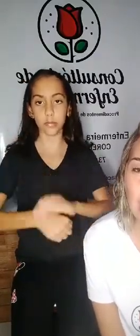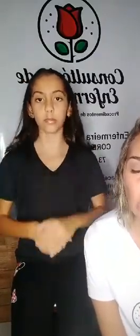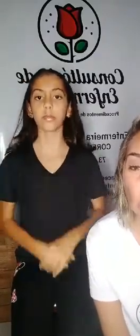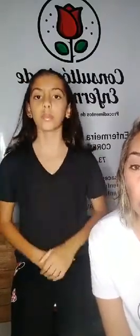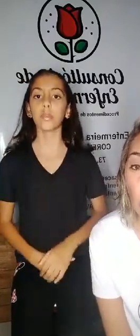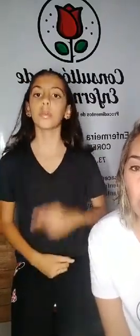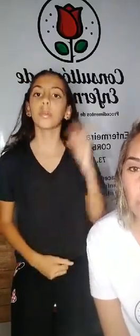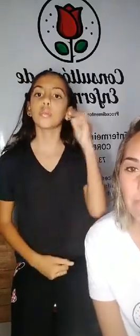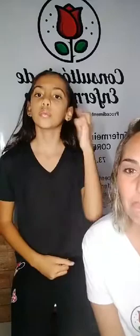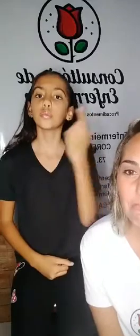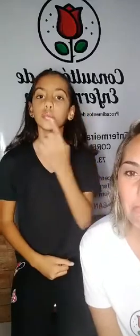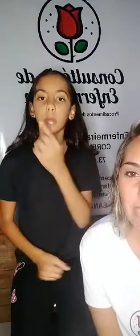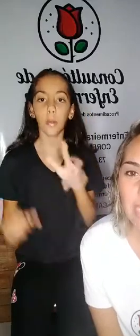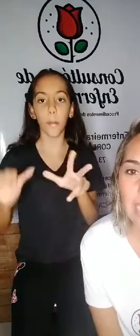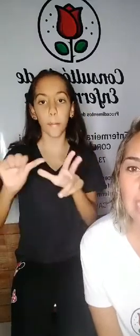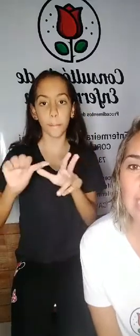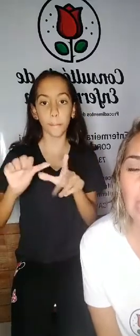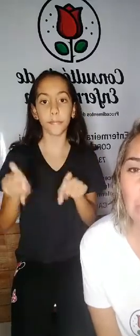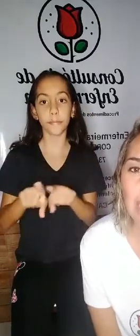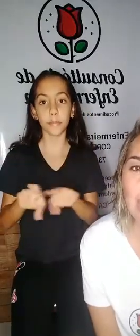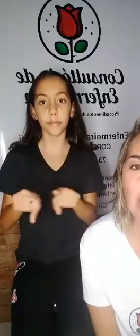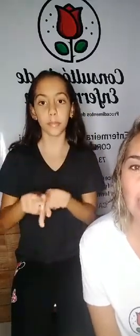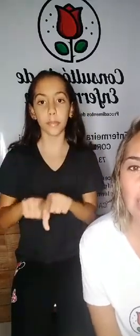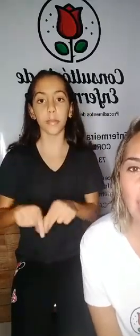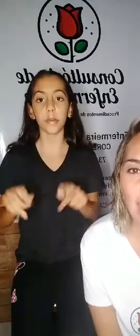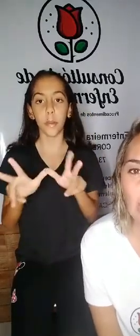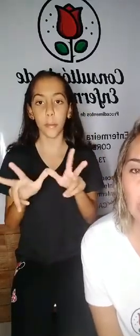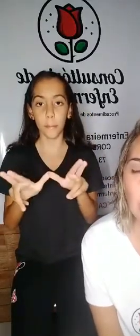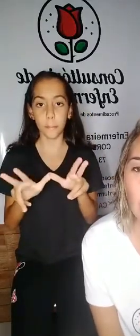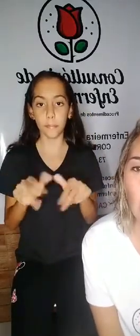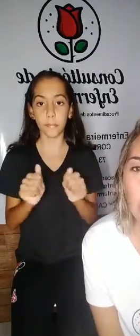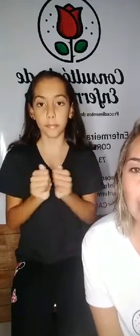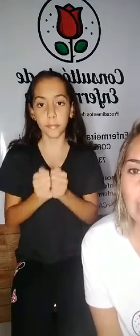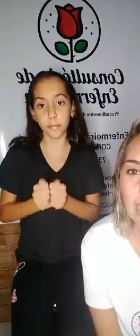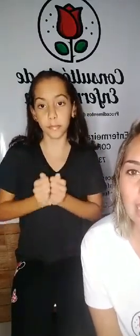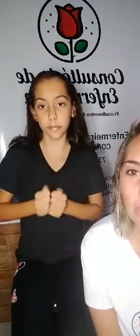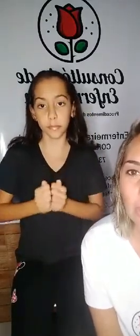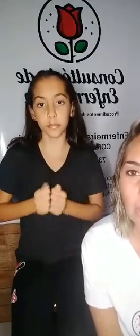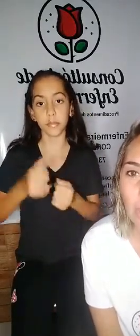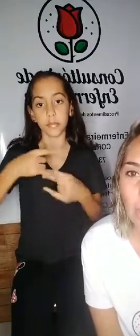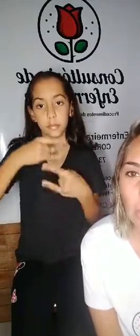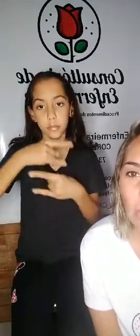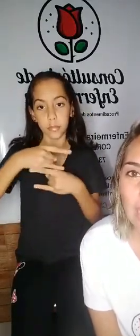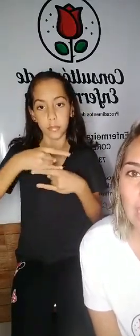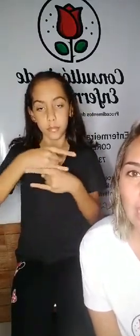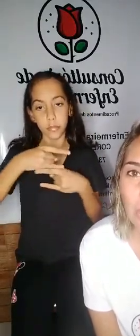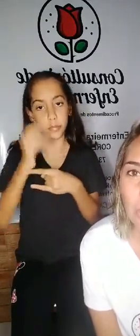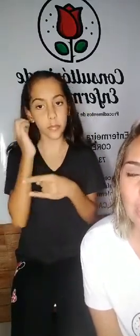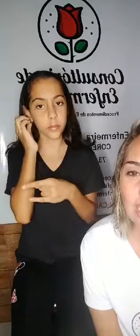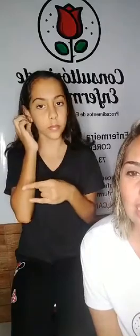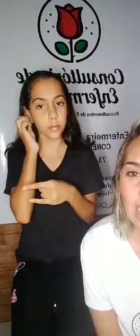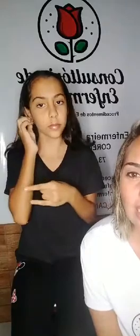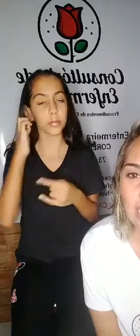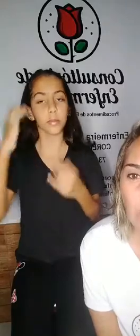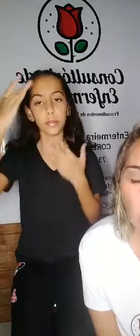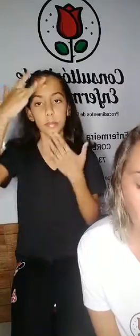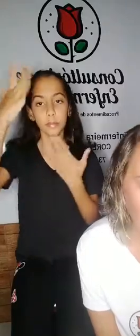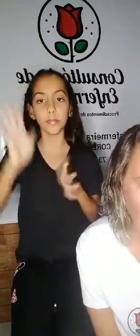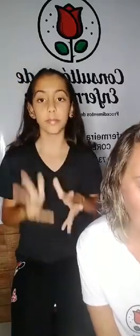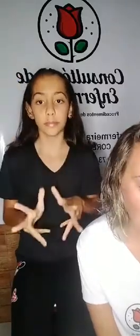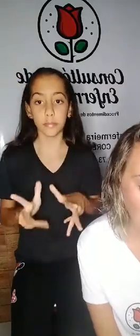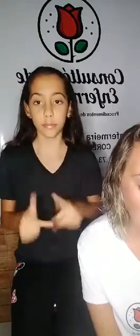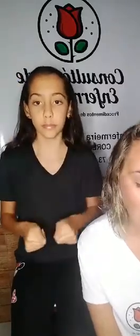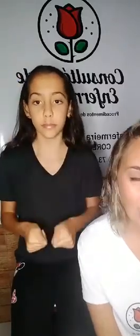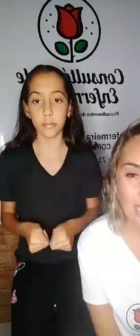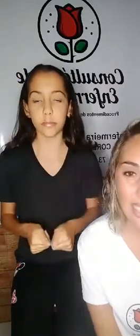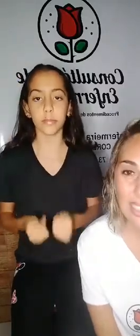a SUC, que está sempre nas nossas lives nos acompanhando. Obrigada a todos que já se encontram